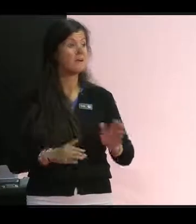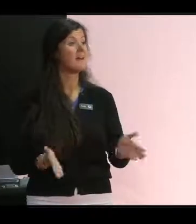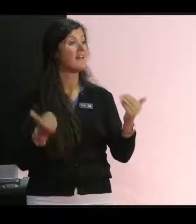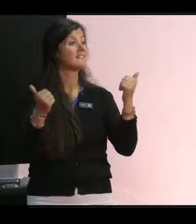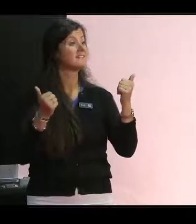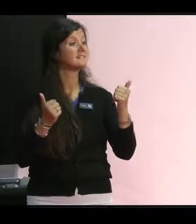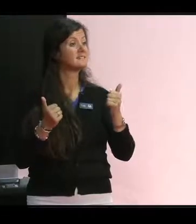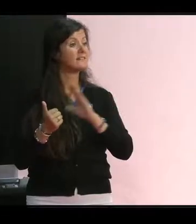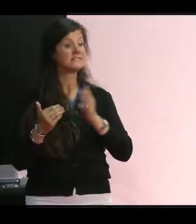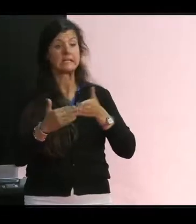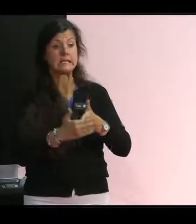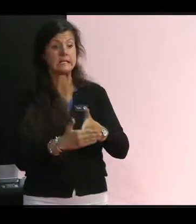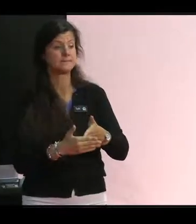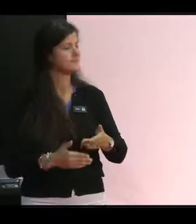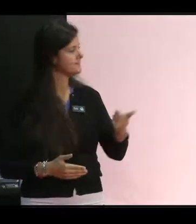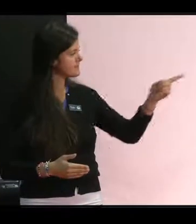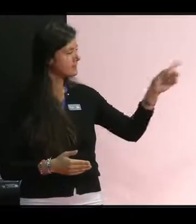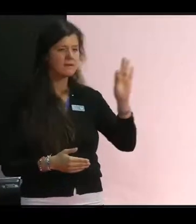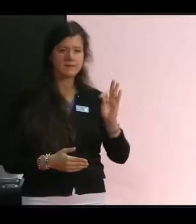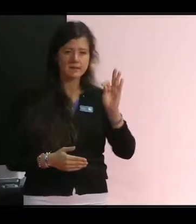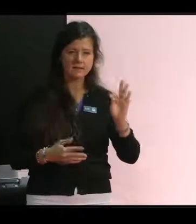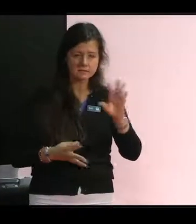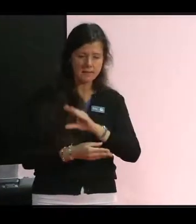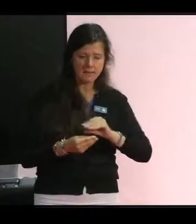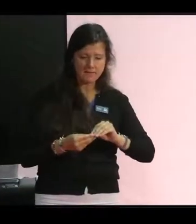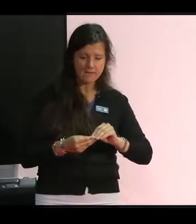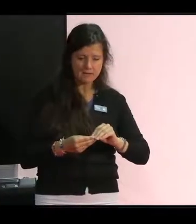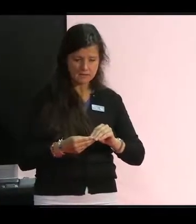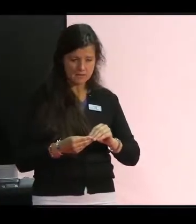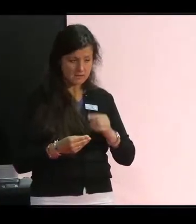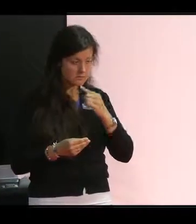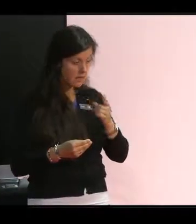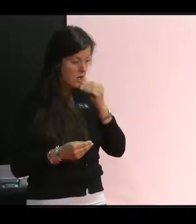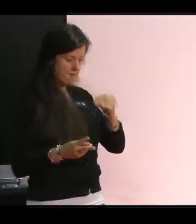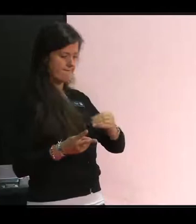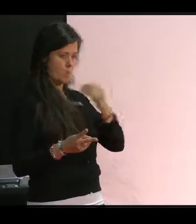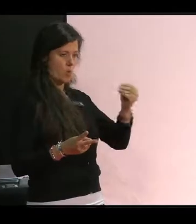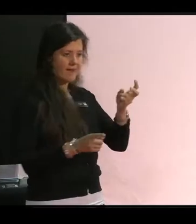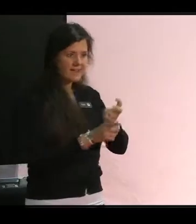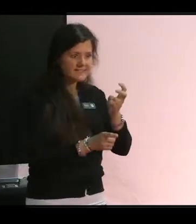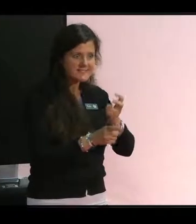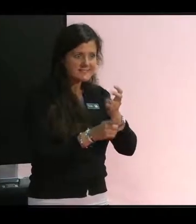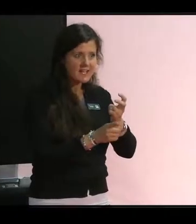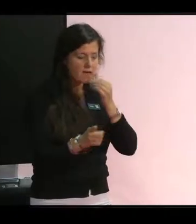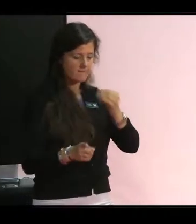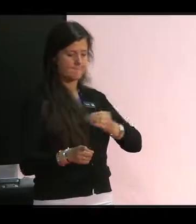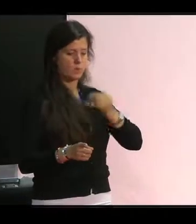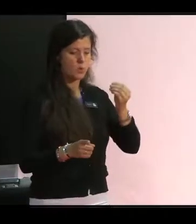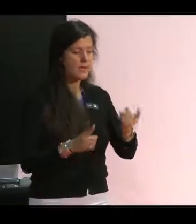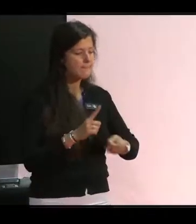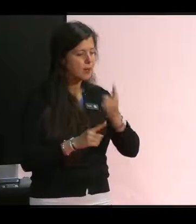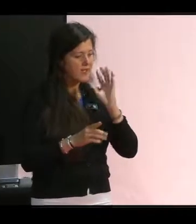Så om man sammanfattar liksom, våga testa liksom, det är det viktigaste, våga börja